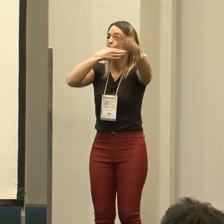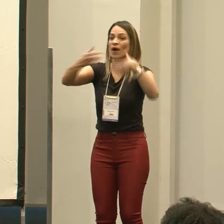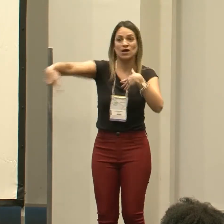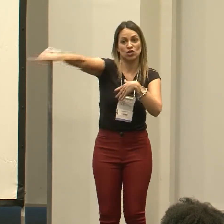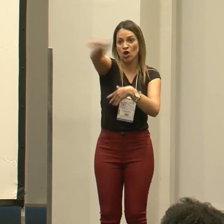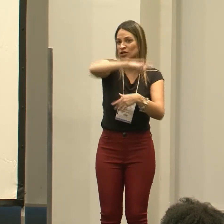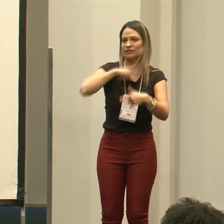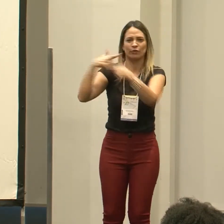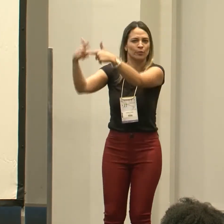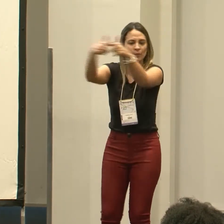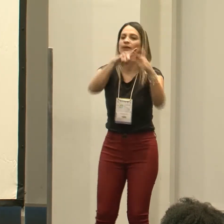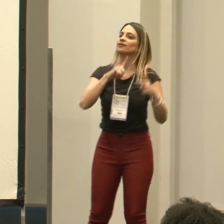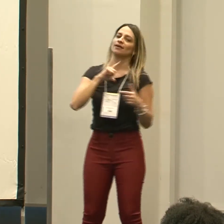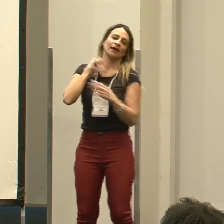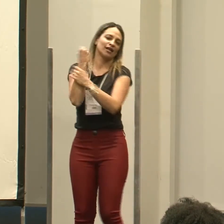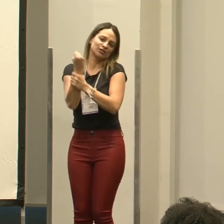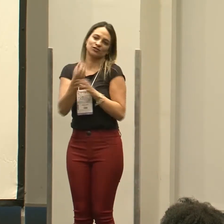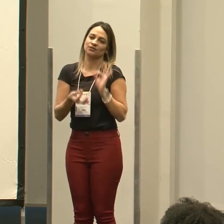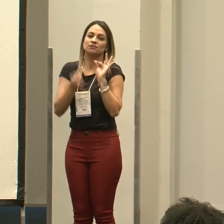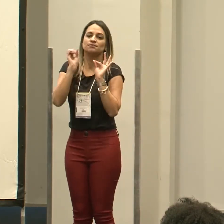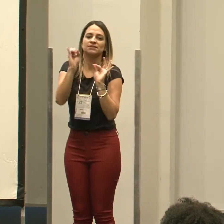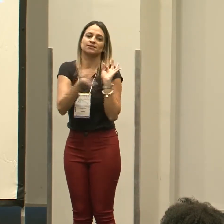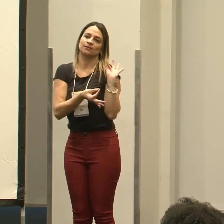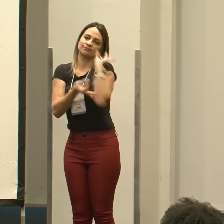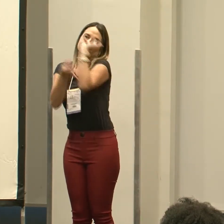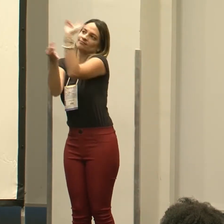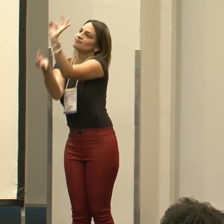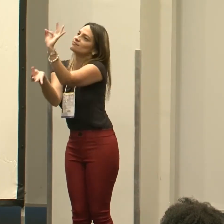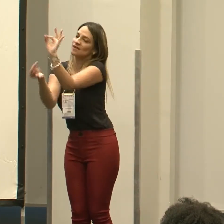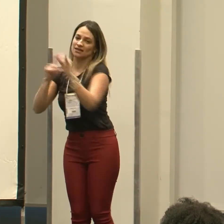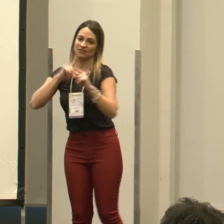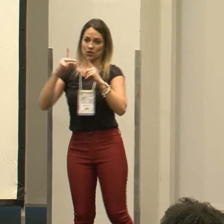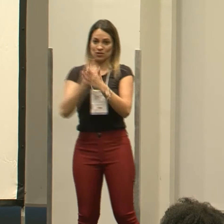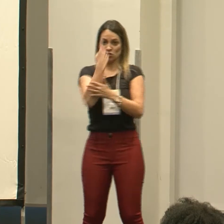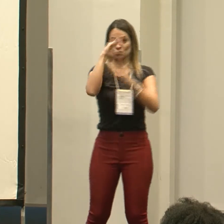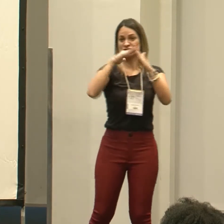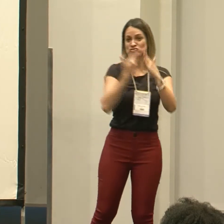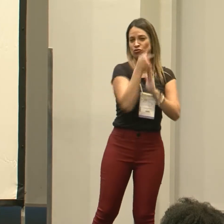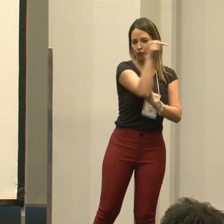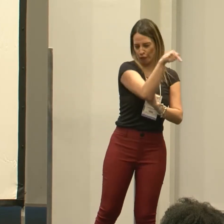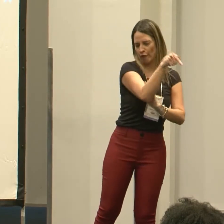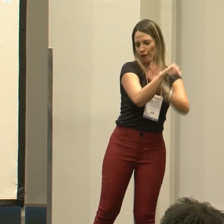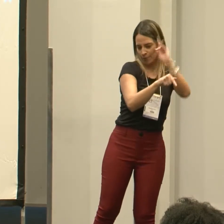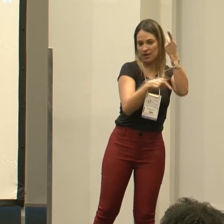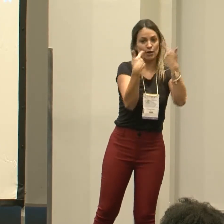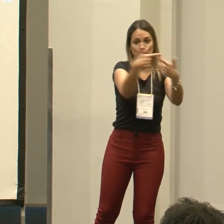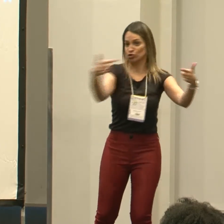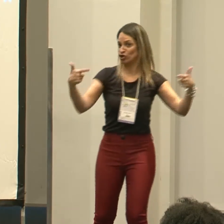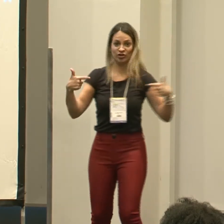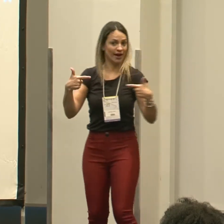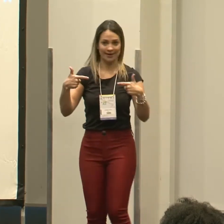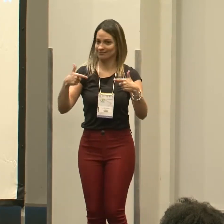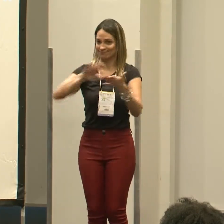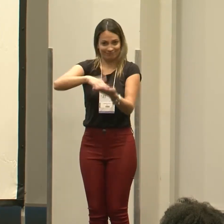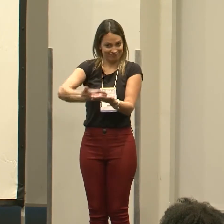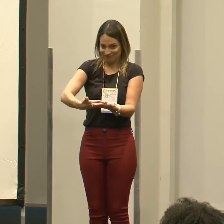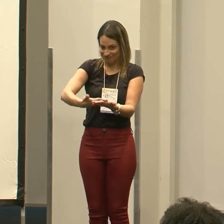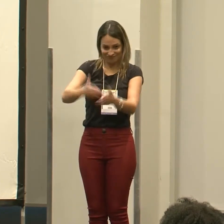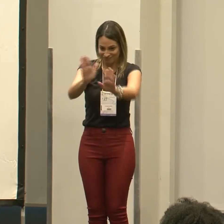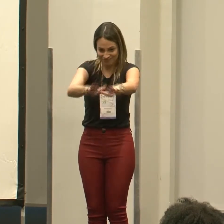que divulgou e promulgou a língua de sinais para garantir a nós, né, porque na França, por